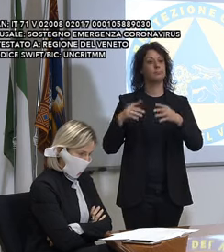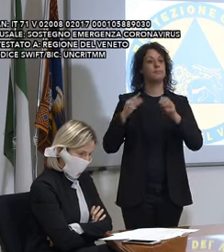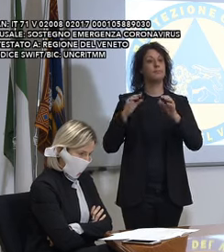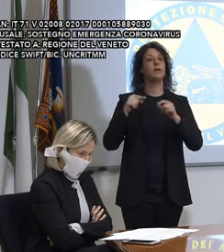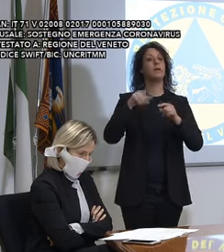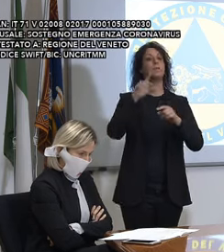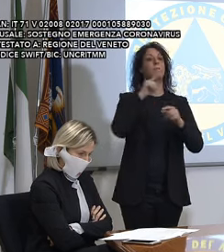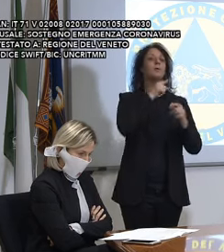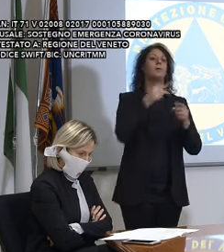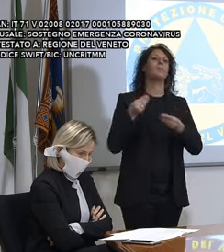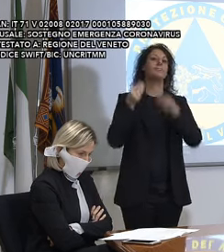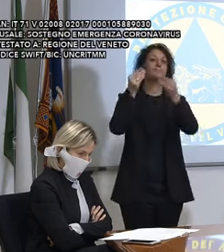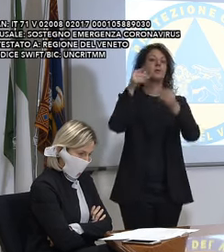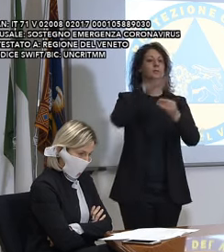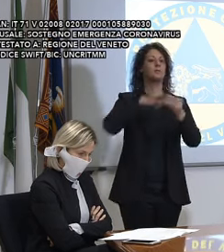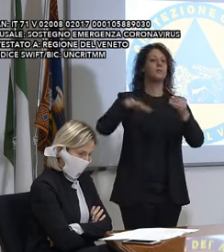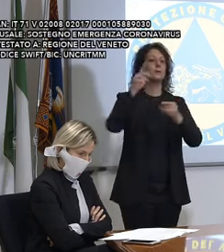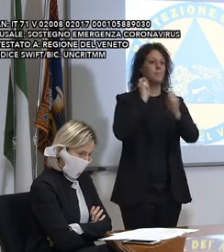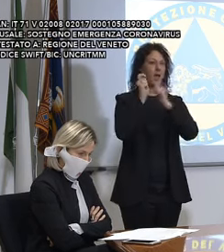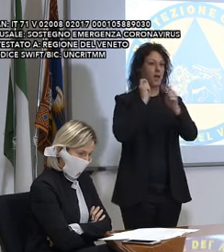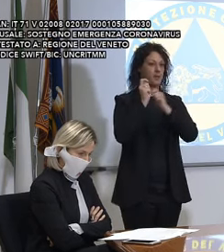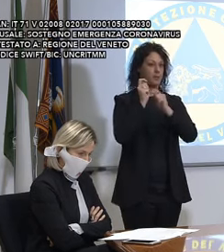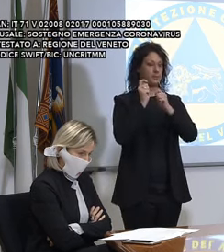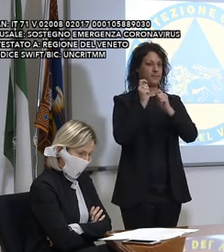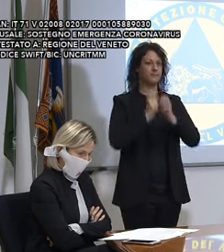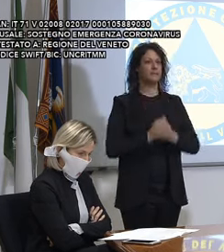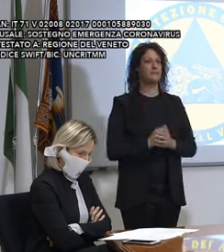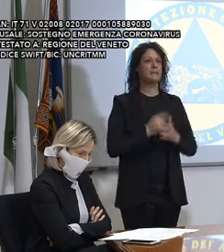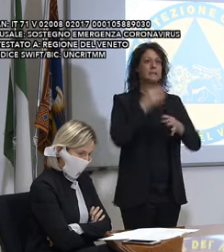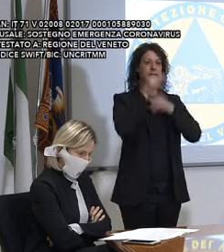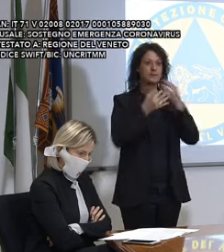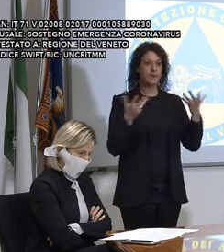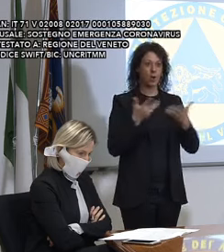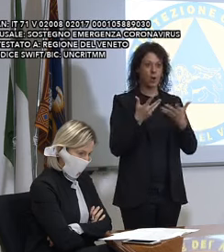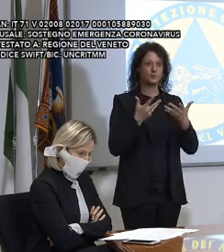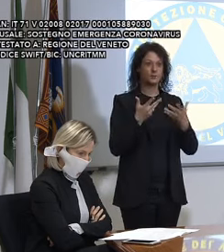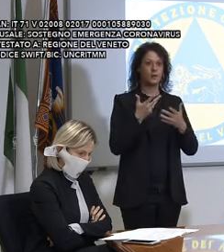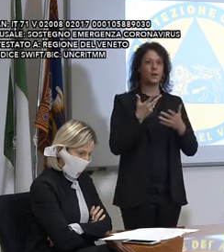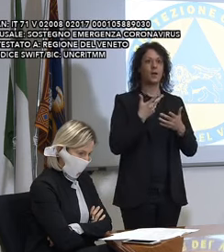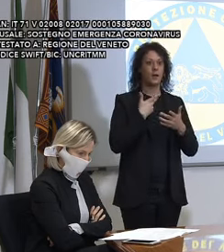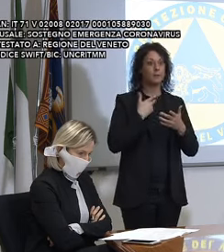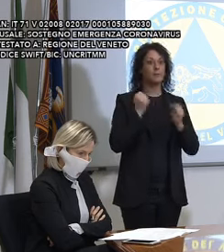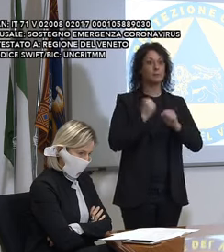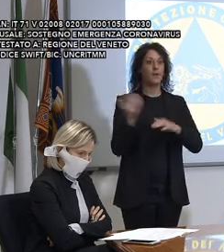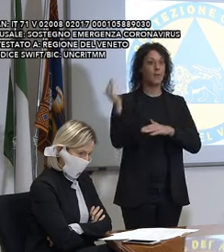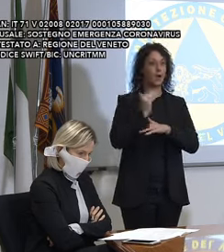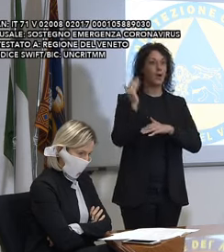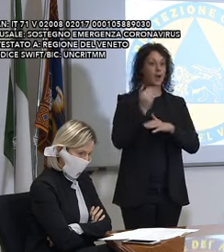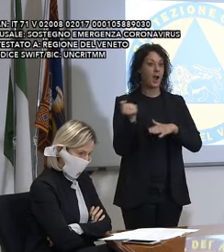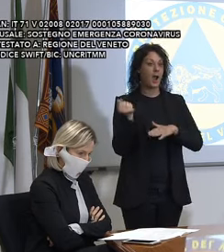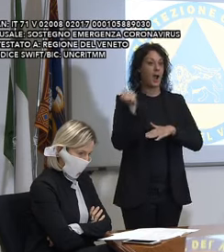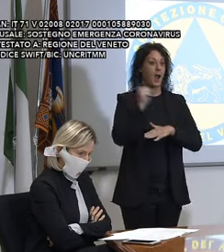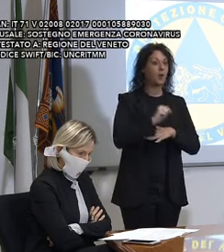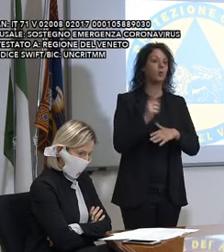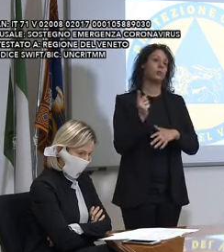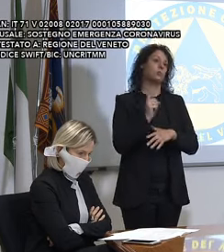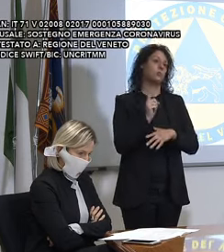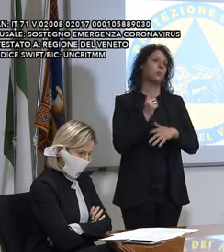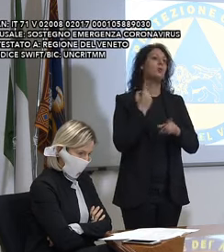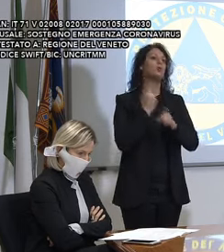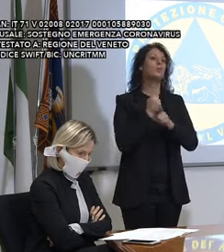Padova. Il che vuol dire cosa? Non vuol dire che abbiamo spazio per inventarci altre robe, dobbiamo fare in modo che adesso questo spazio che si è